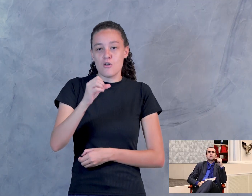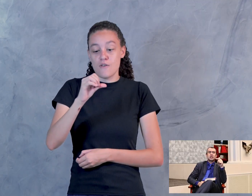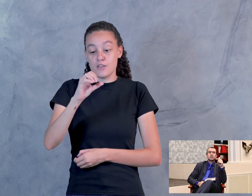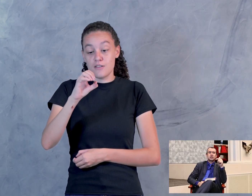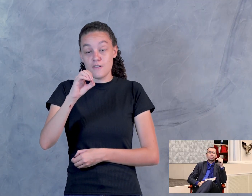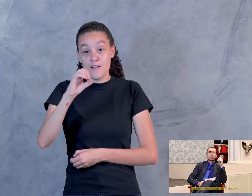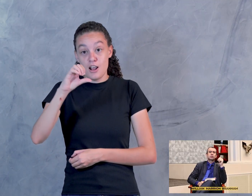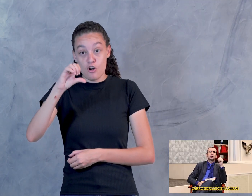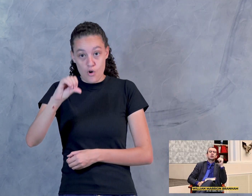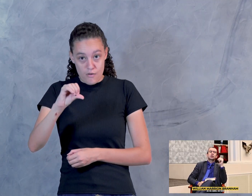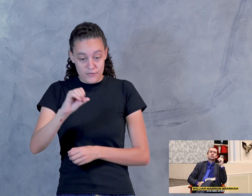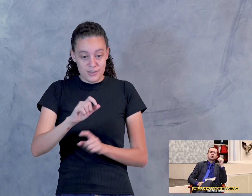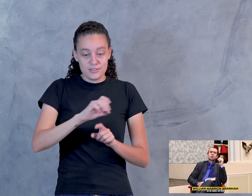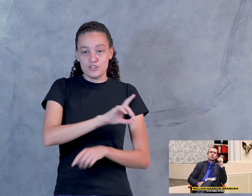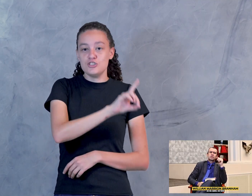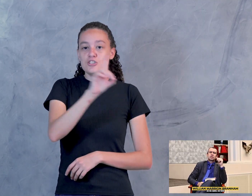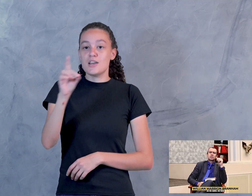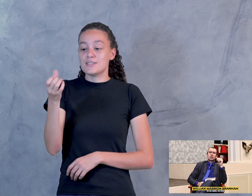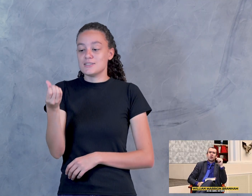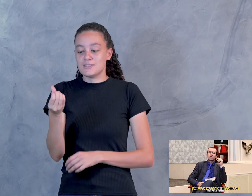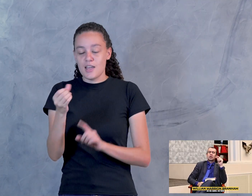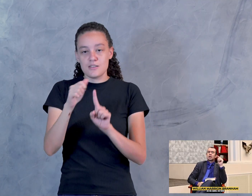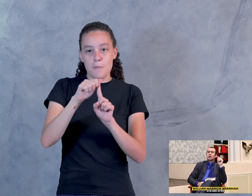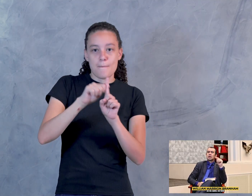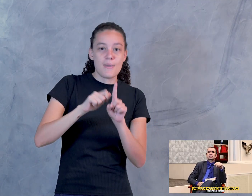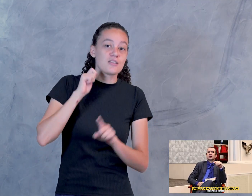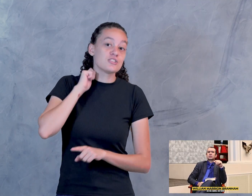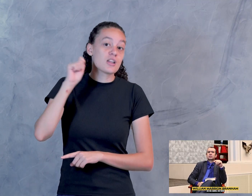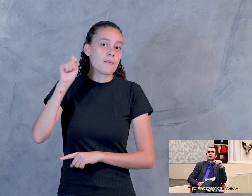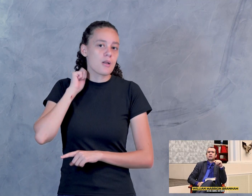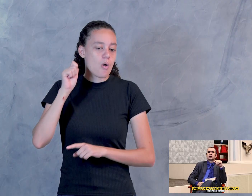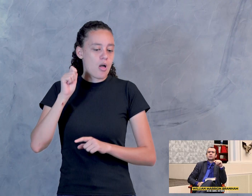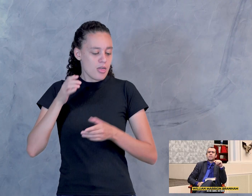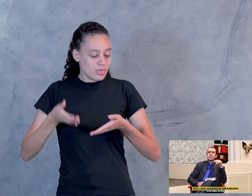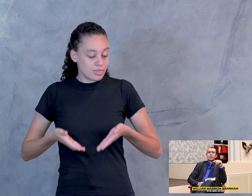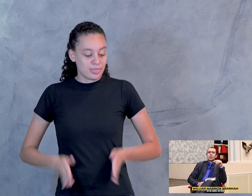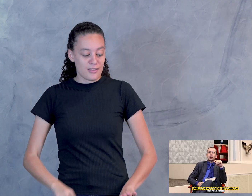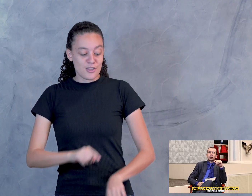1909, dia 6 de abril de 1909, nasceu esse